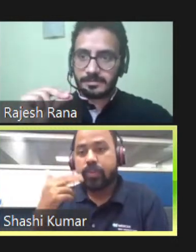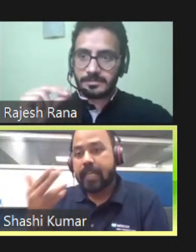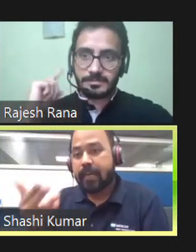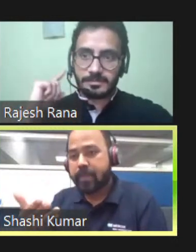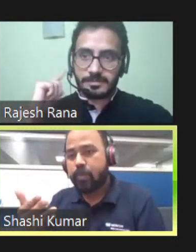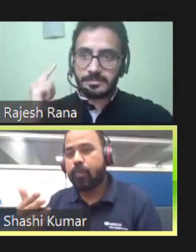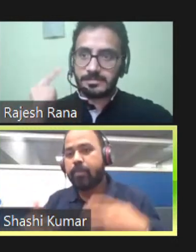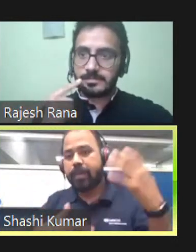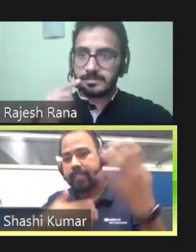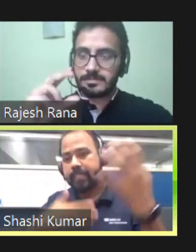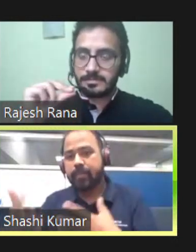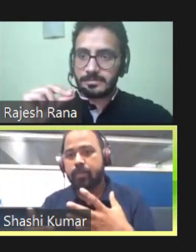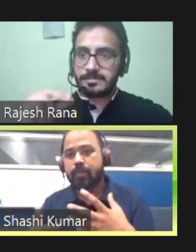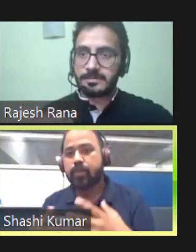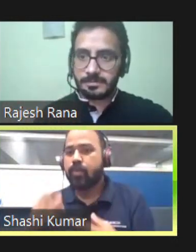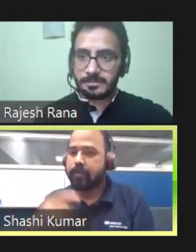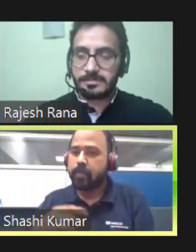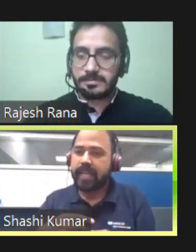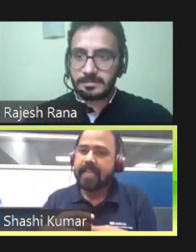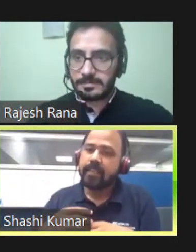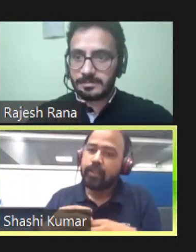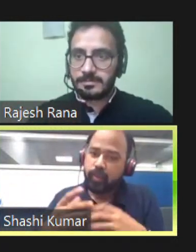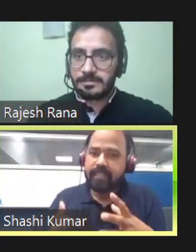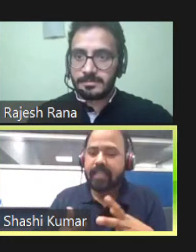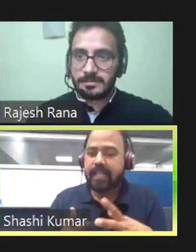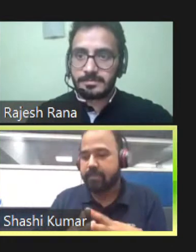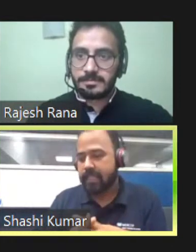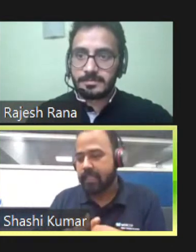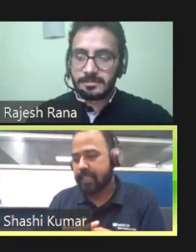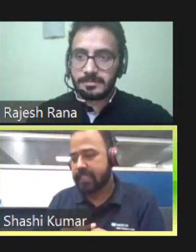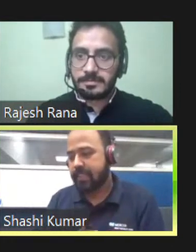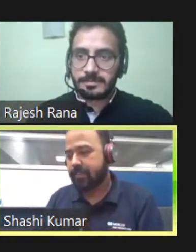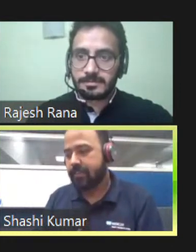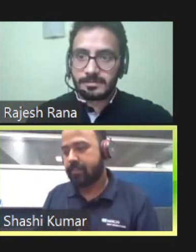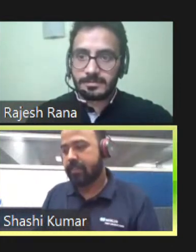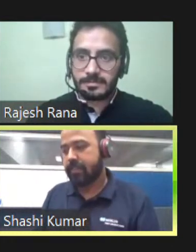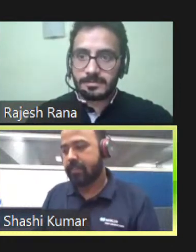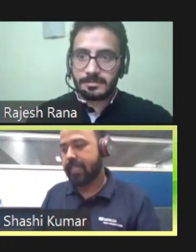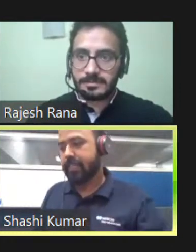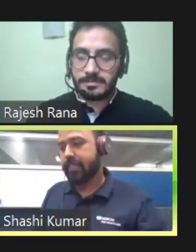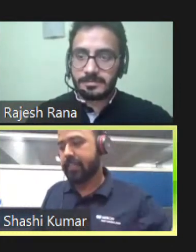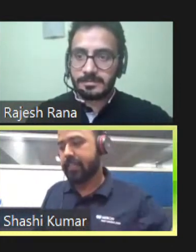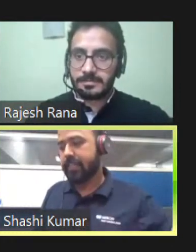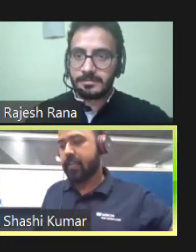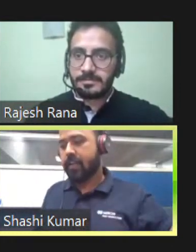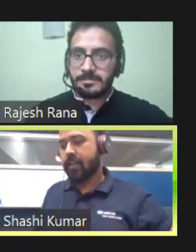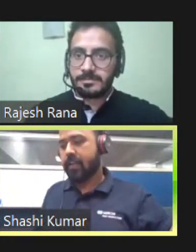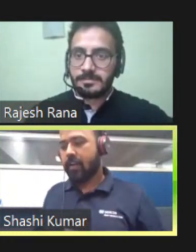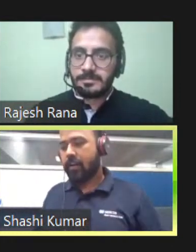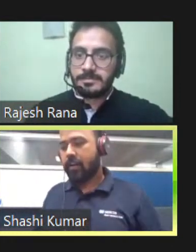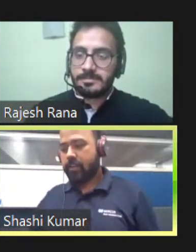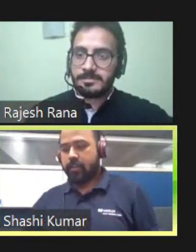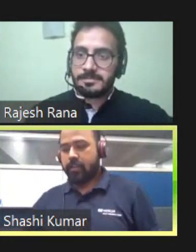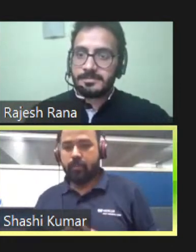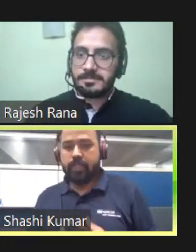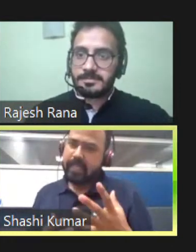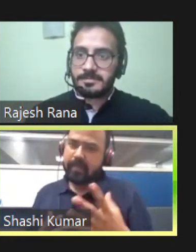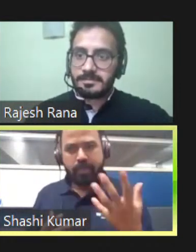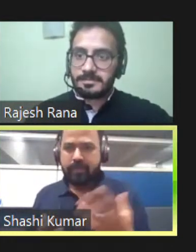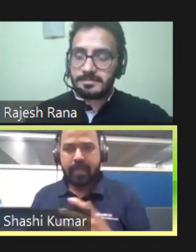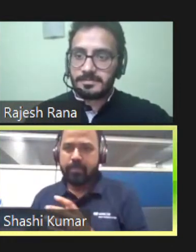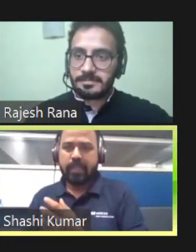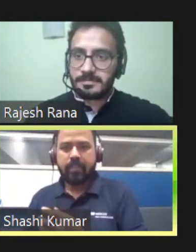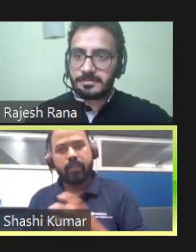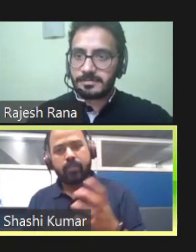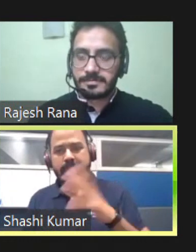सो उनसे आप मिलो, बात करो, तो वो आपको एक यूनिक साइन नेम दे देंगे जैनन, राइट। और उनसे मिलने के बाद वो अपने आप